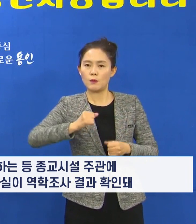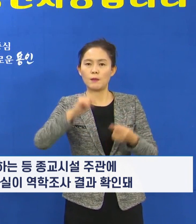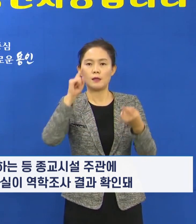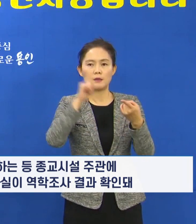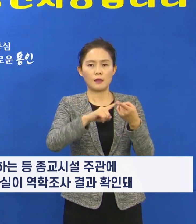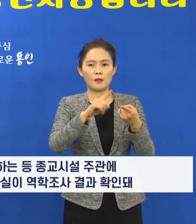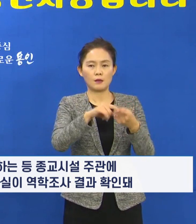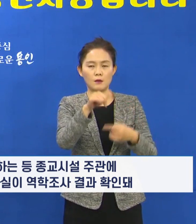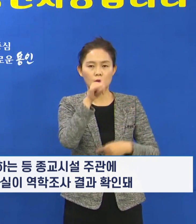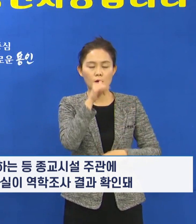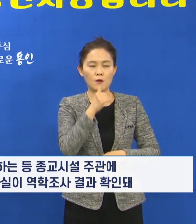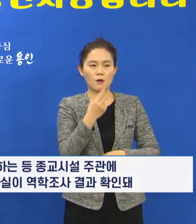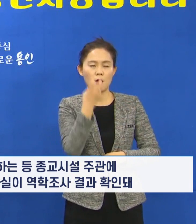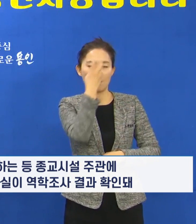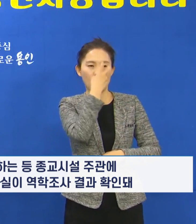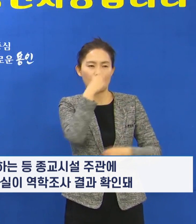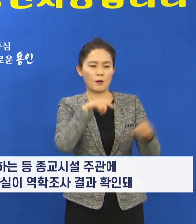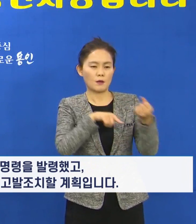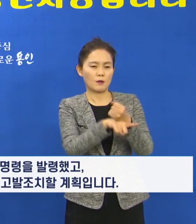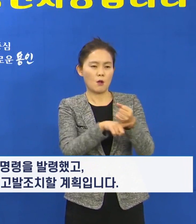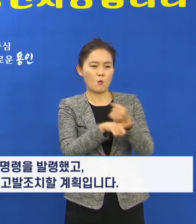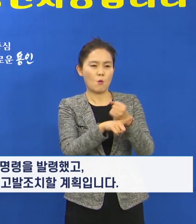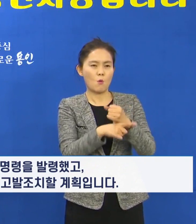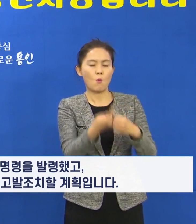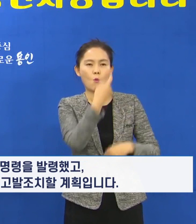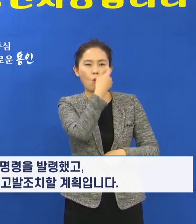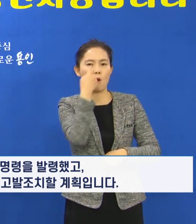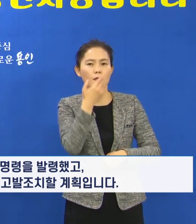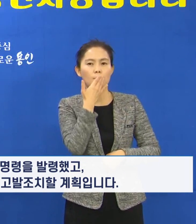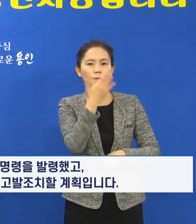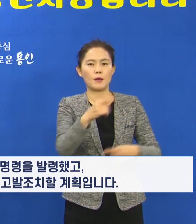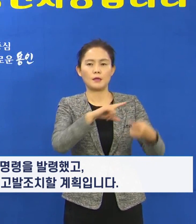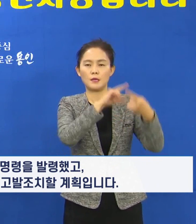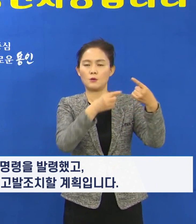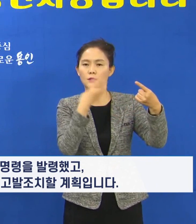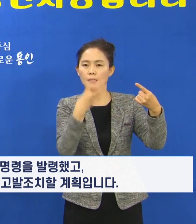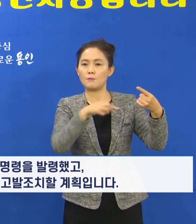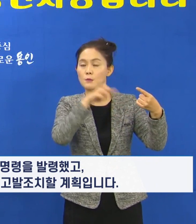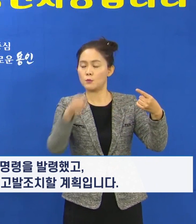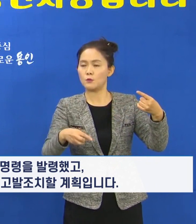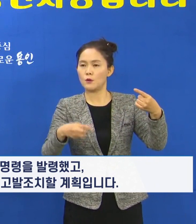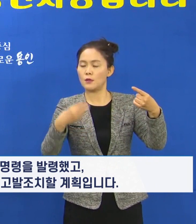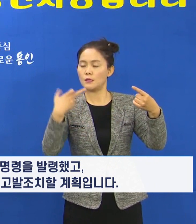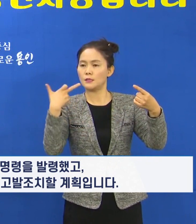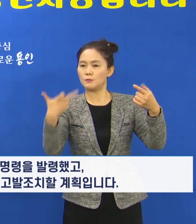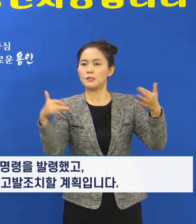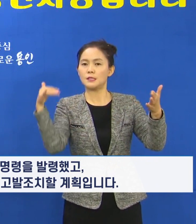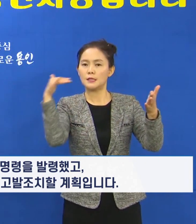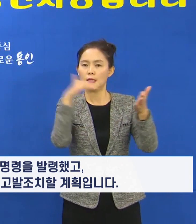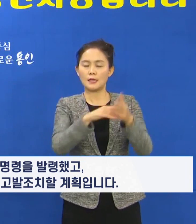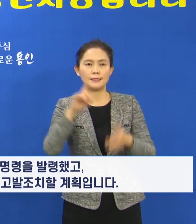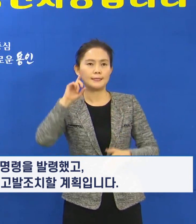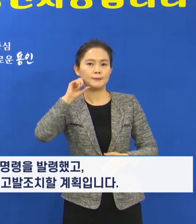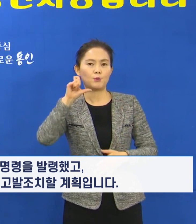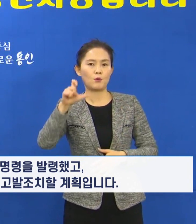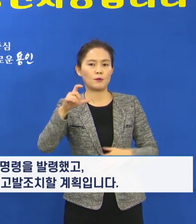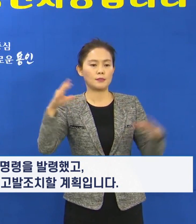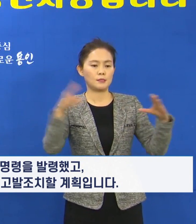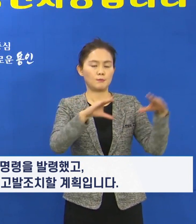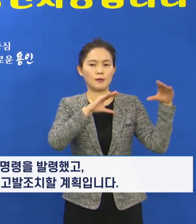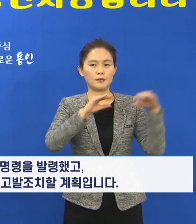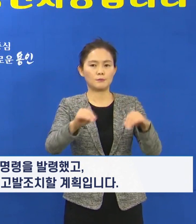사실이 역학조사 결과 확인되어 1월 3일부터 1월 17일까지 15일간 집합